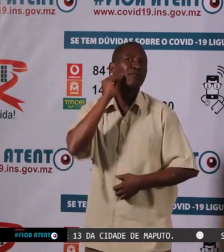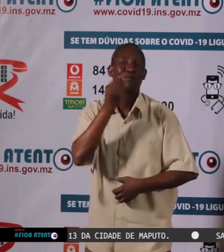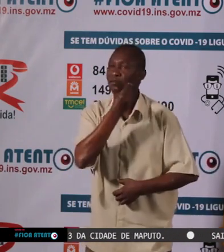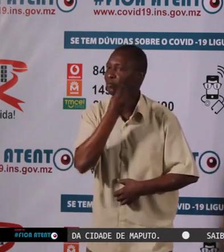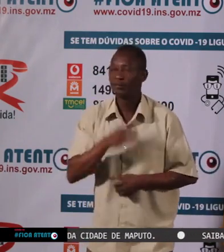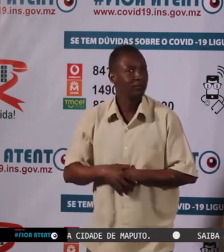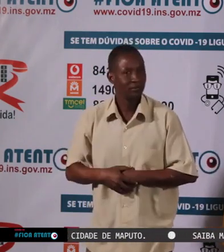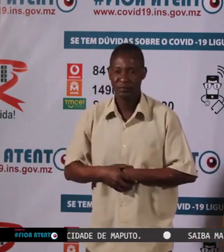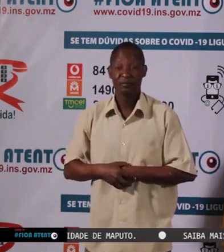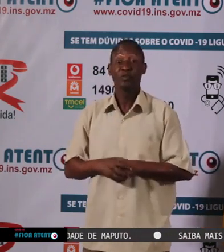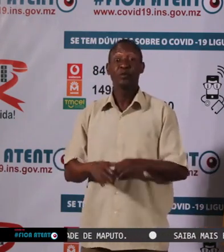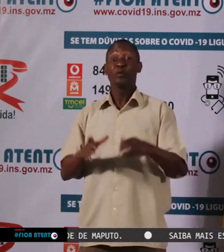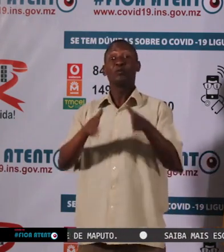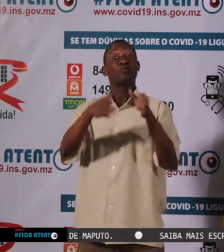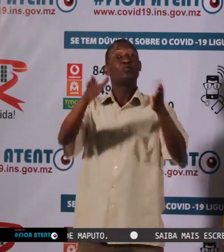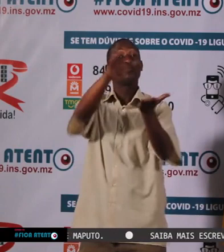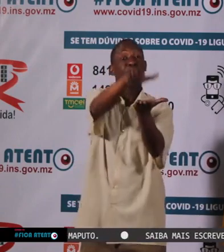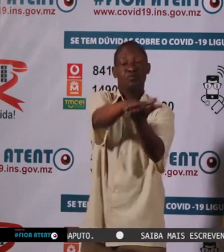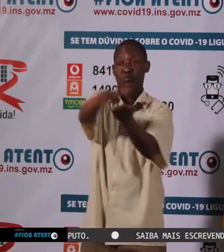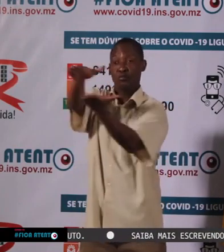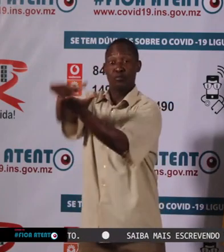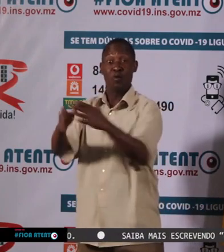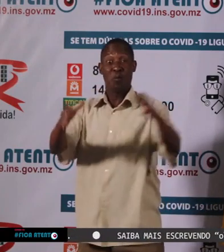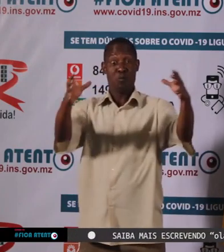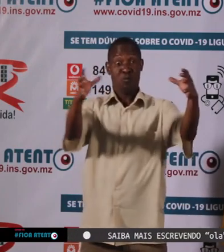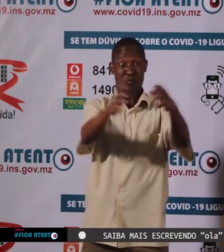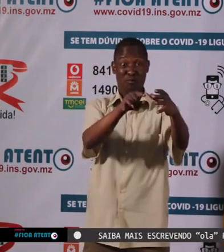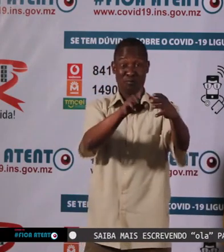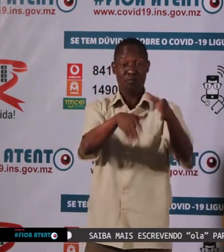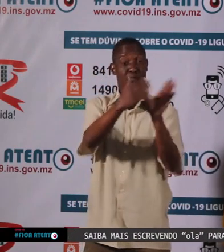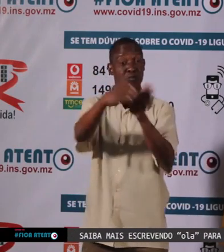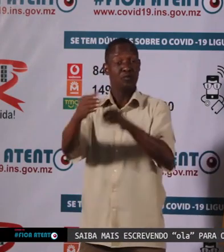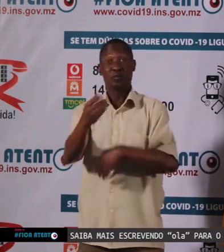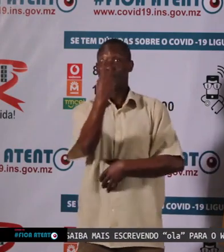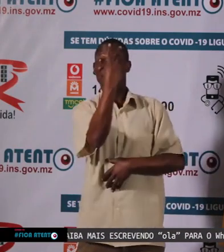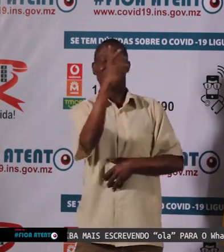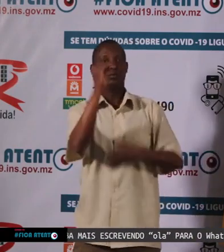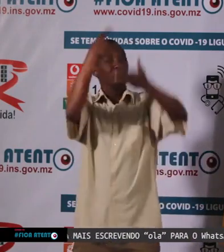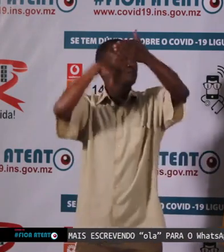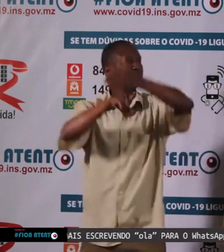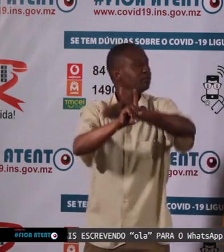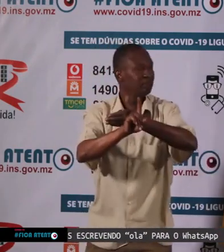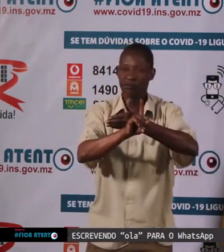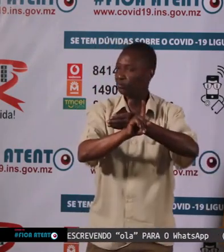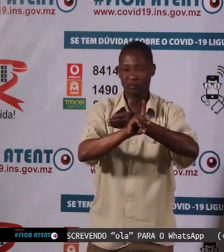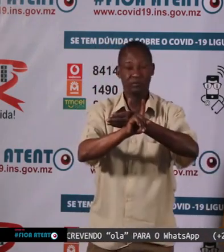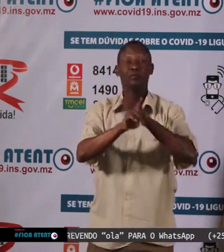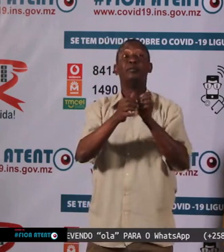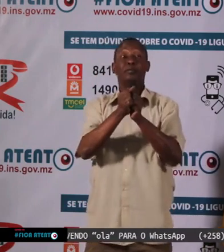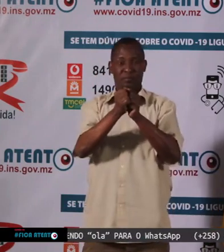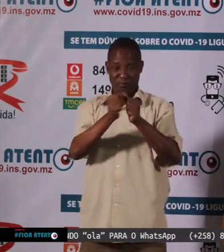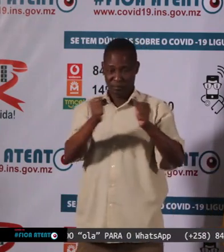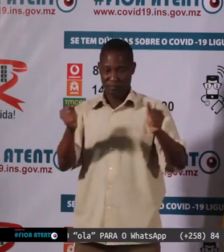evitar locais com aglomerados de mais de 20 pessoas e, sempre que possível, quando não há possibilidade